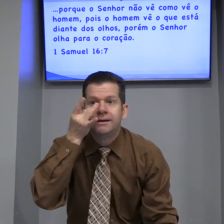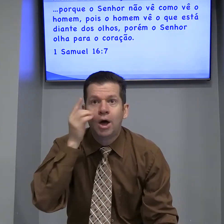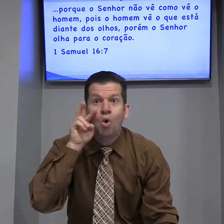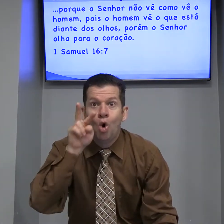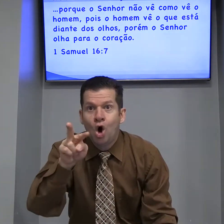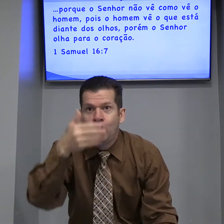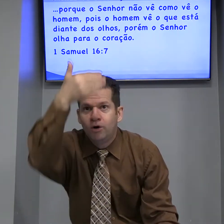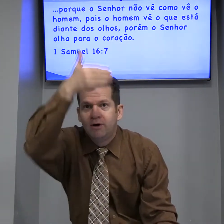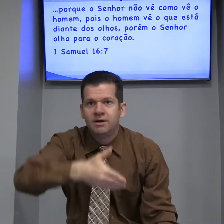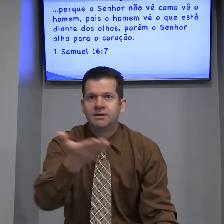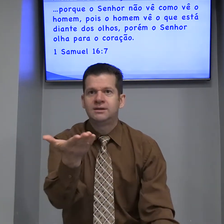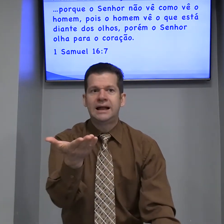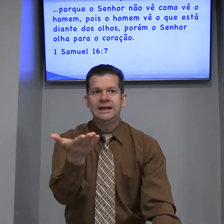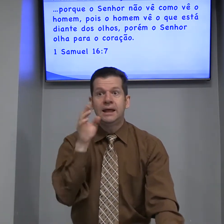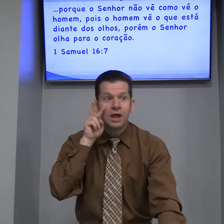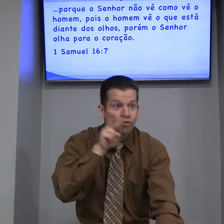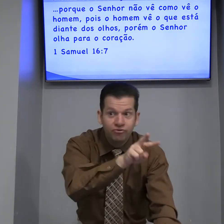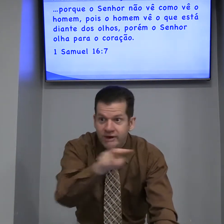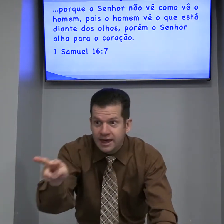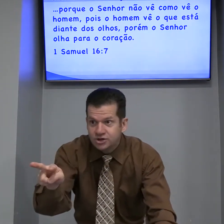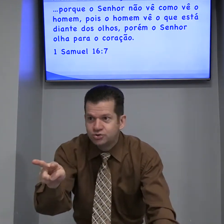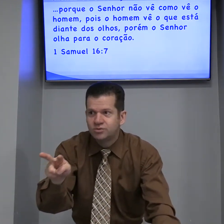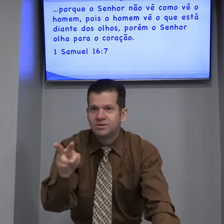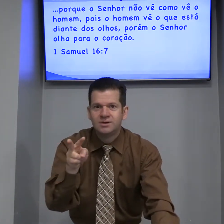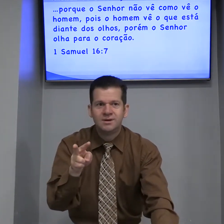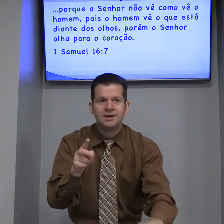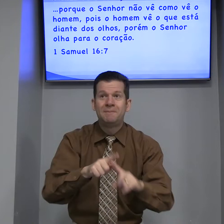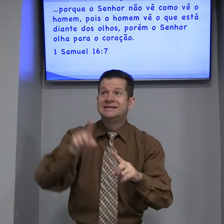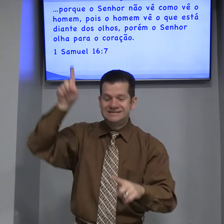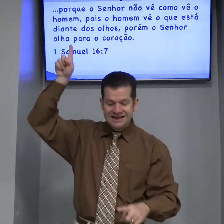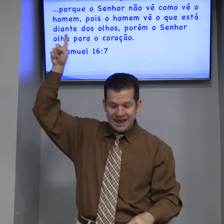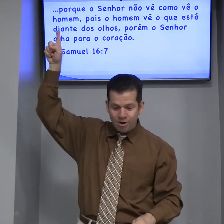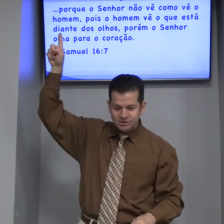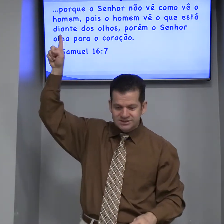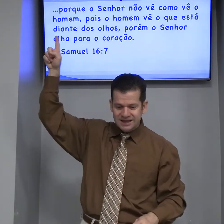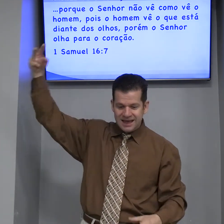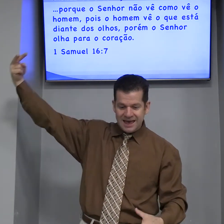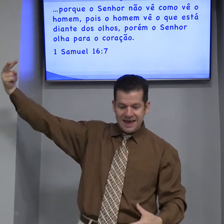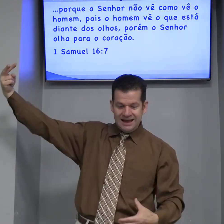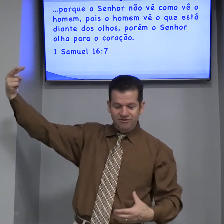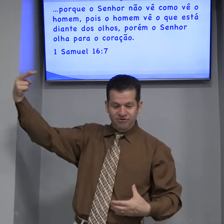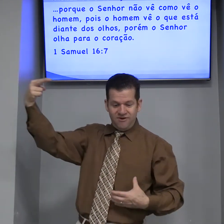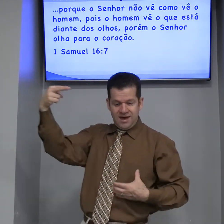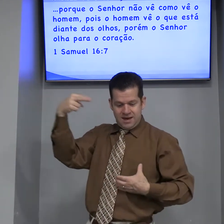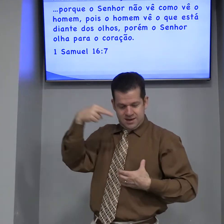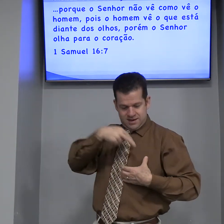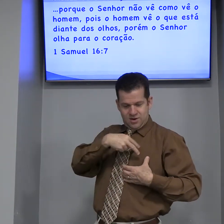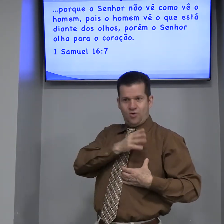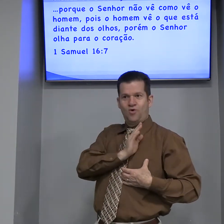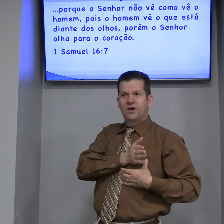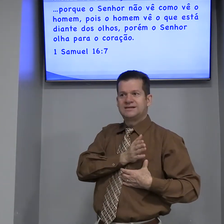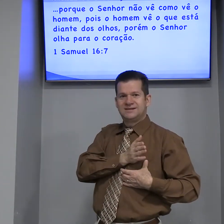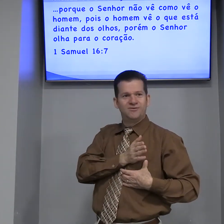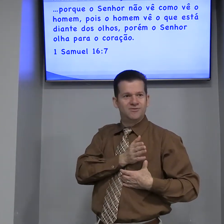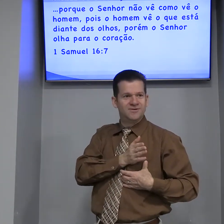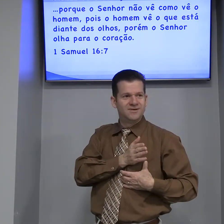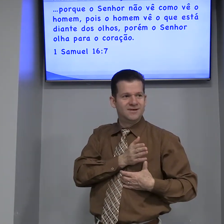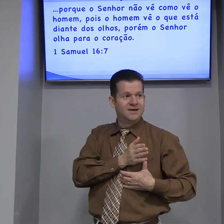né, o olho está ali. Eu vejo. Mas Deus, ele vê o coração.